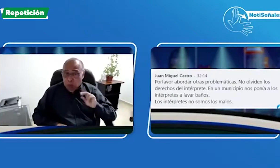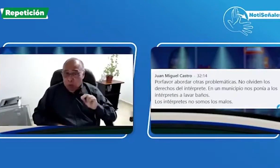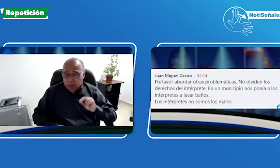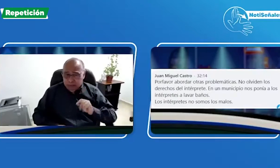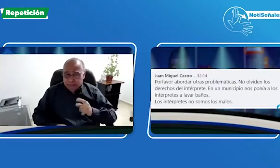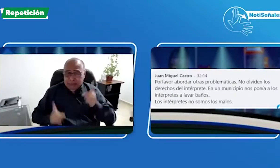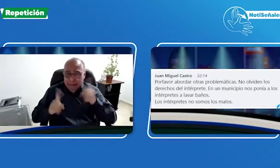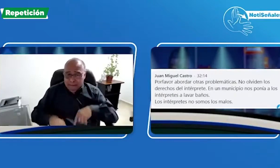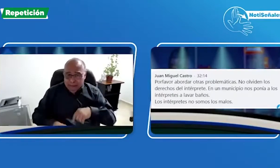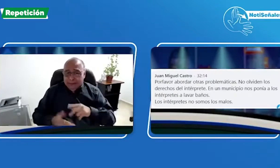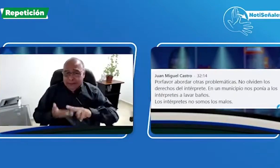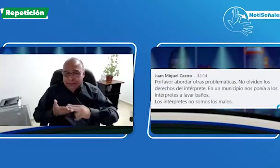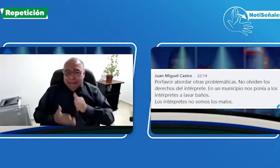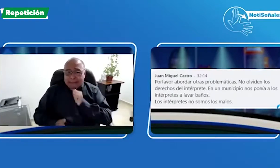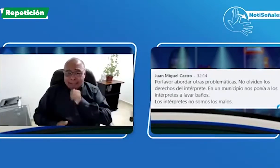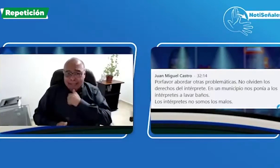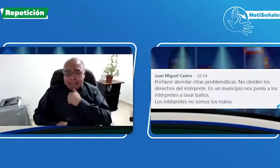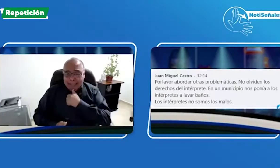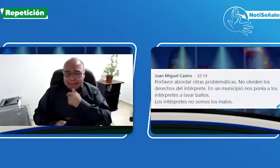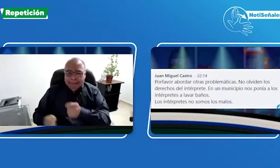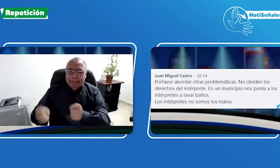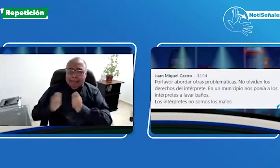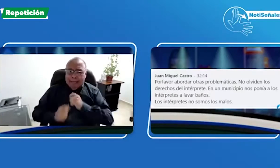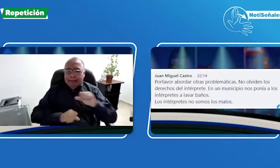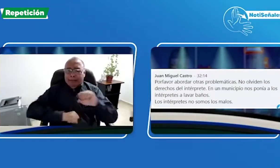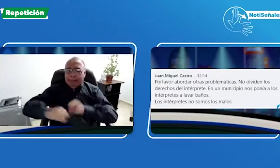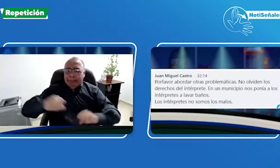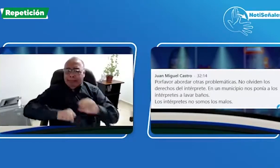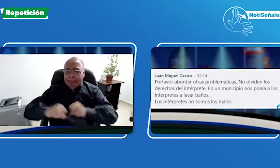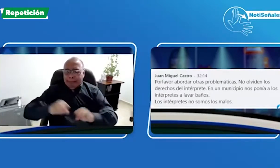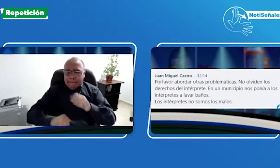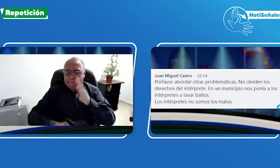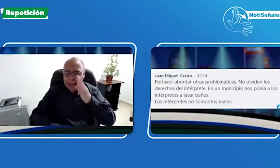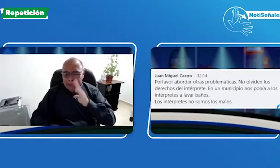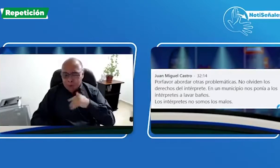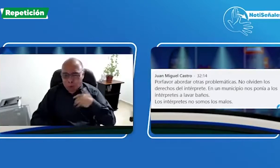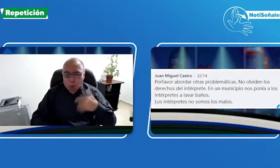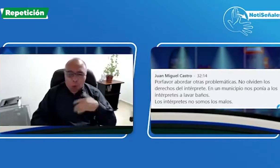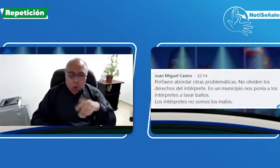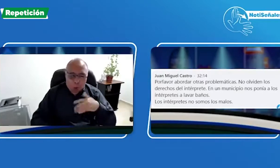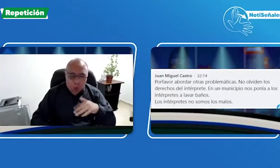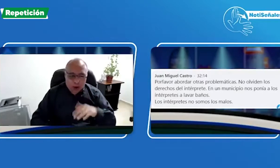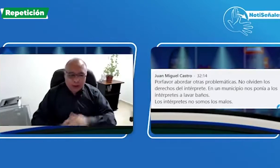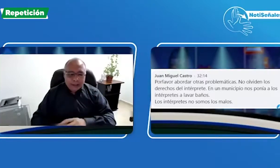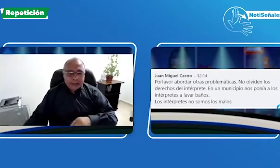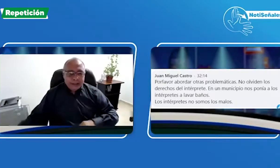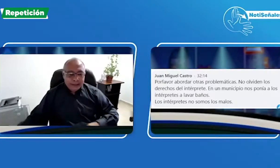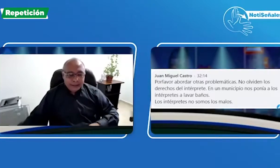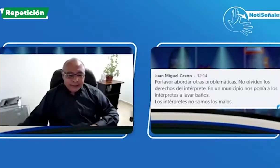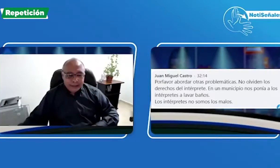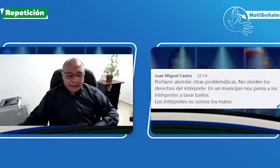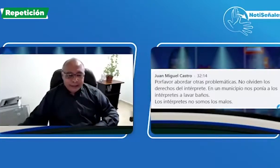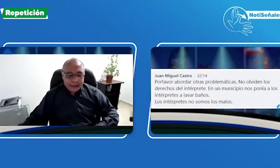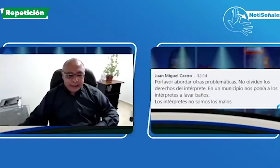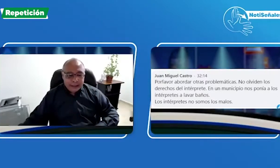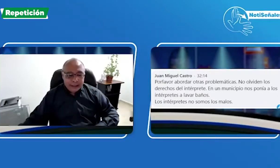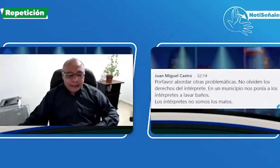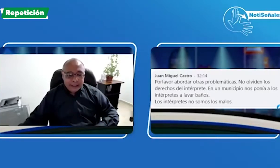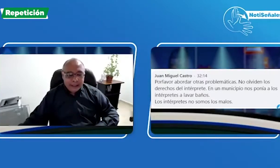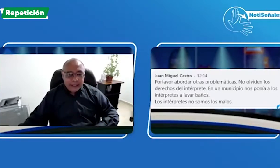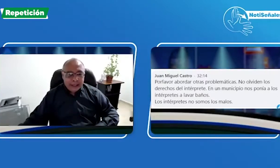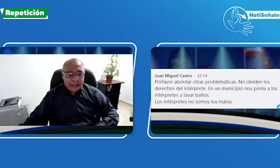intérprete Por ejemplo A estar Lavando los Baños O haciendo Otro tipo De logística Aquí es donde Juan Miguel Nos